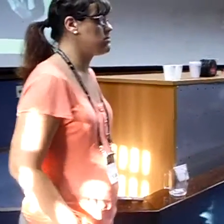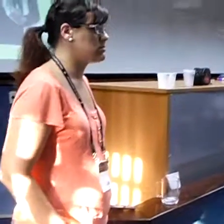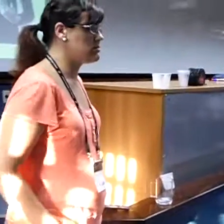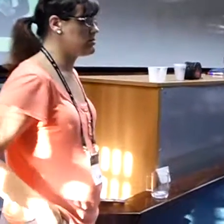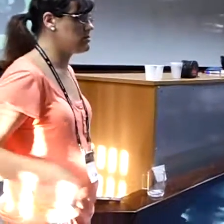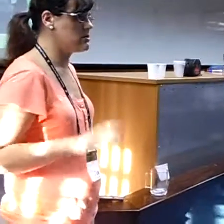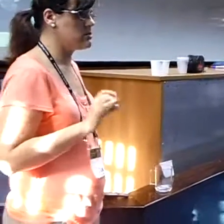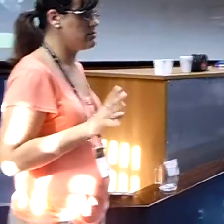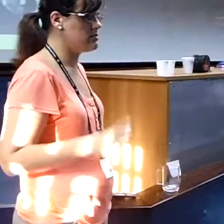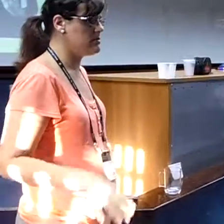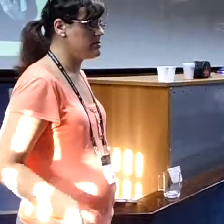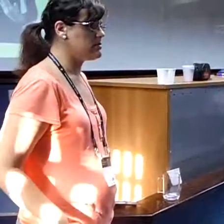variantes.